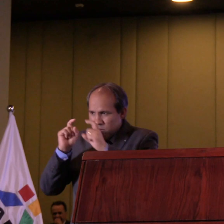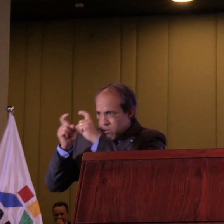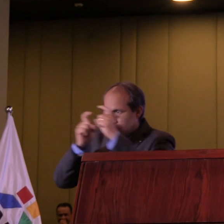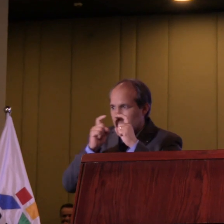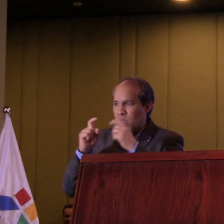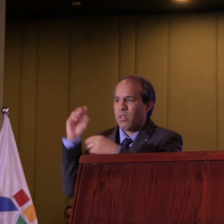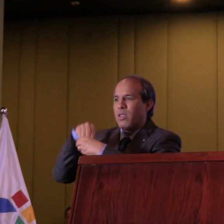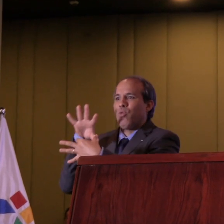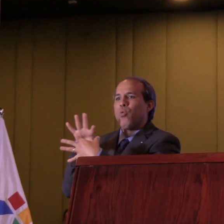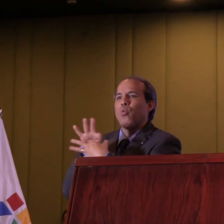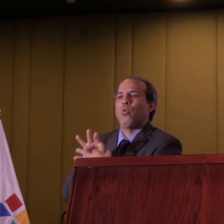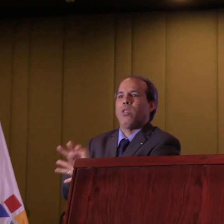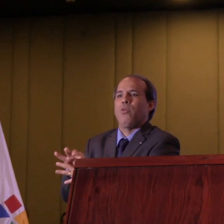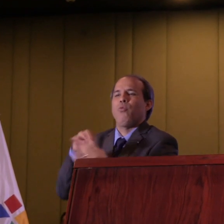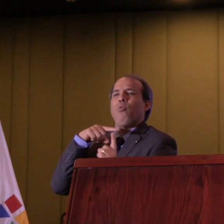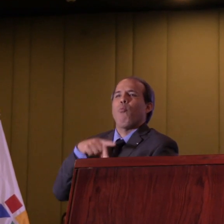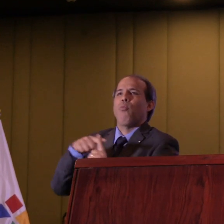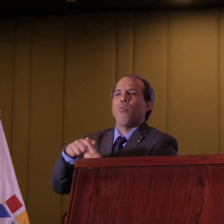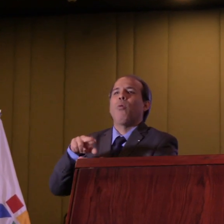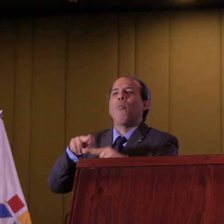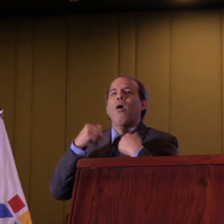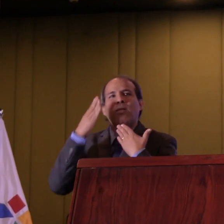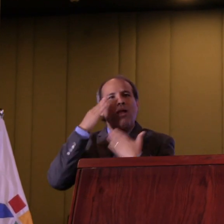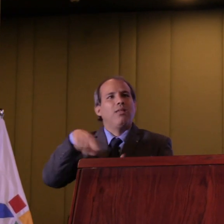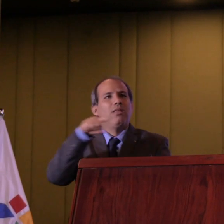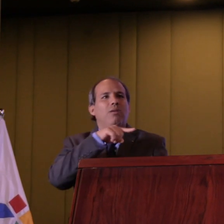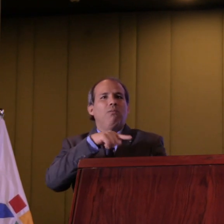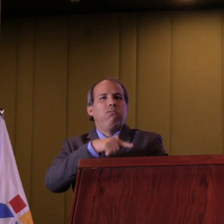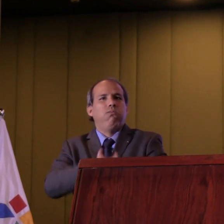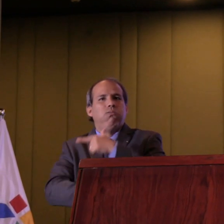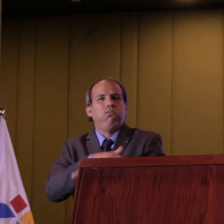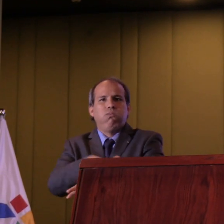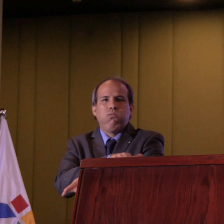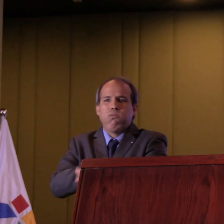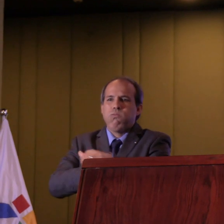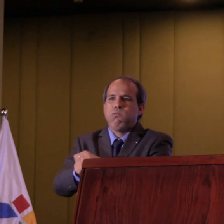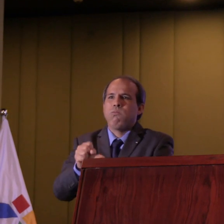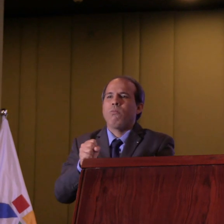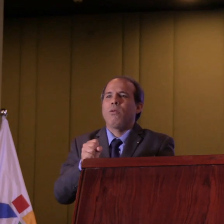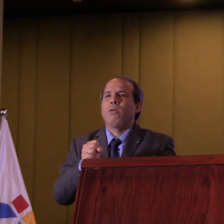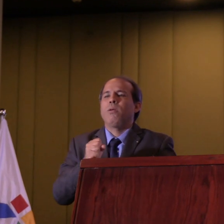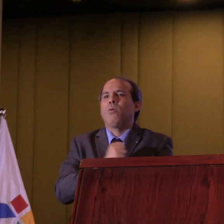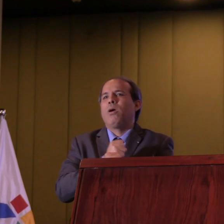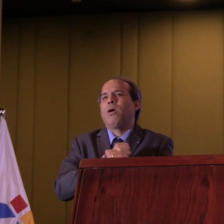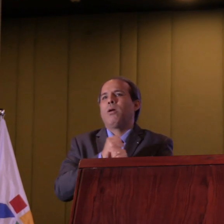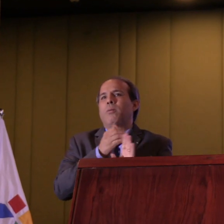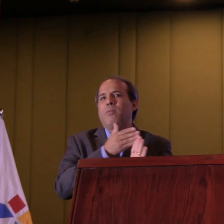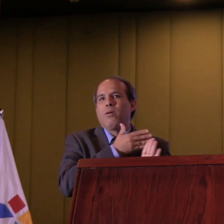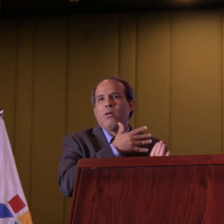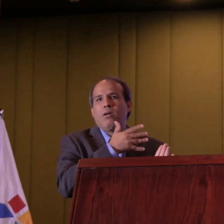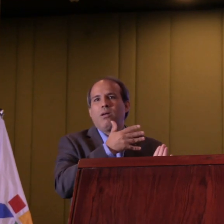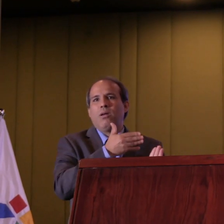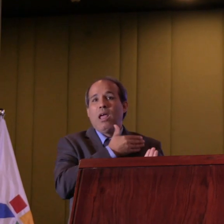positivo, graças ao êxito de esforços envidados ao longo de meio século